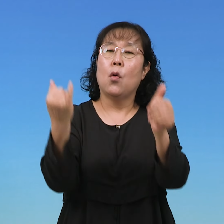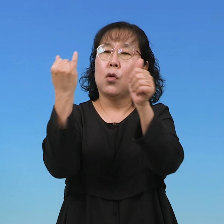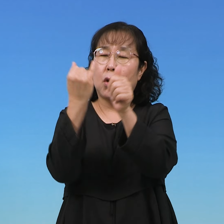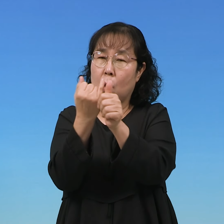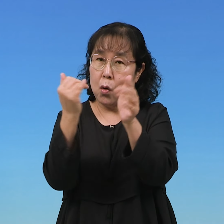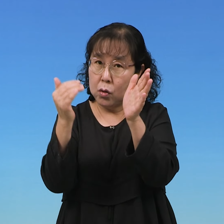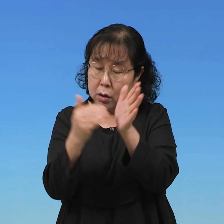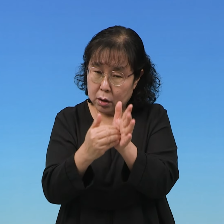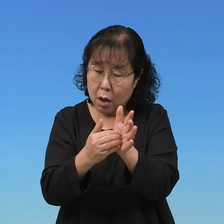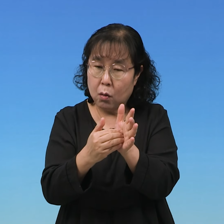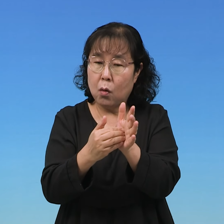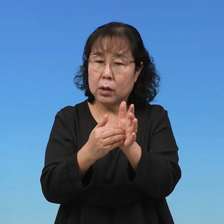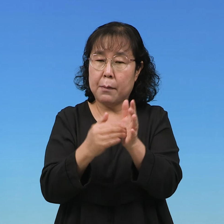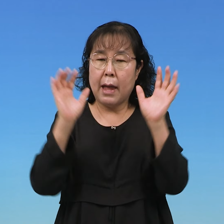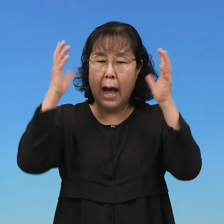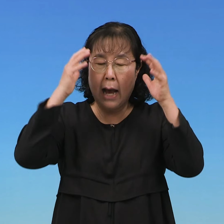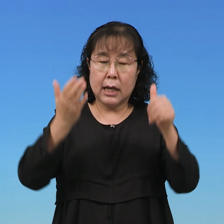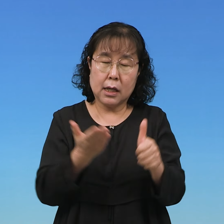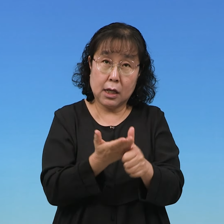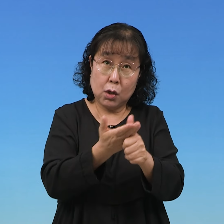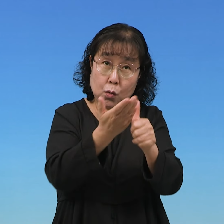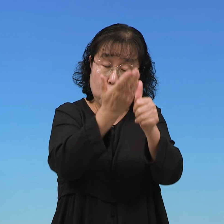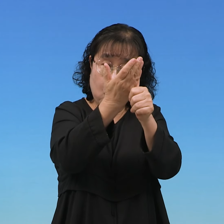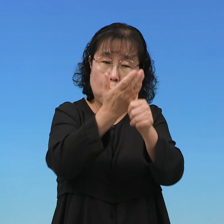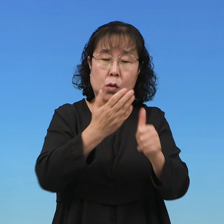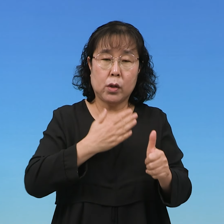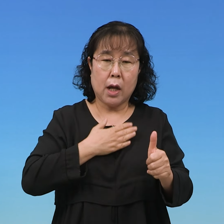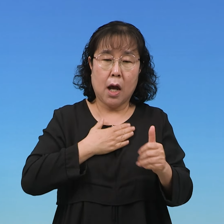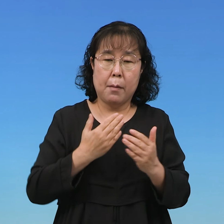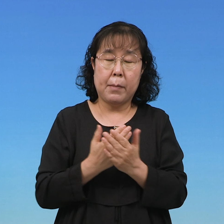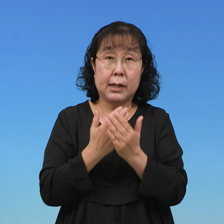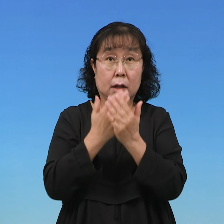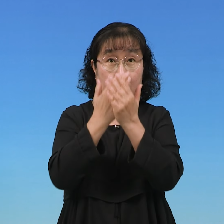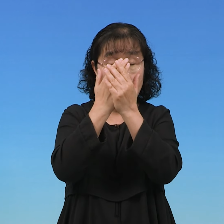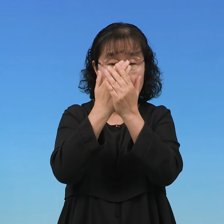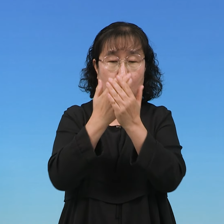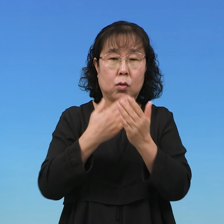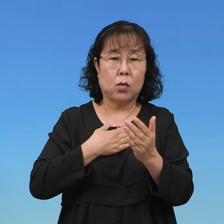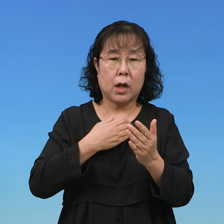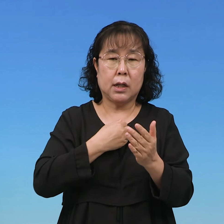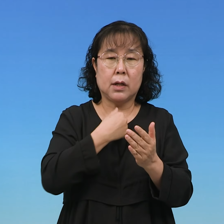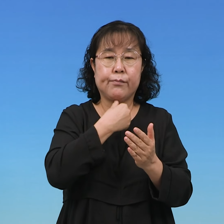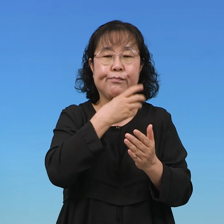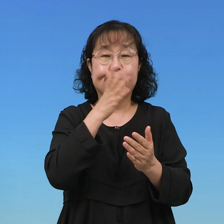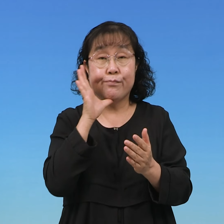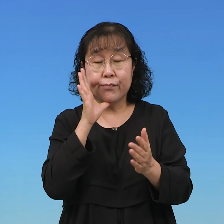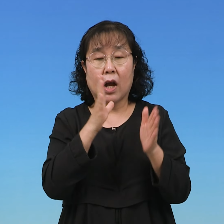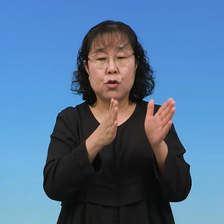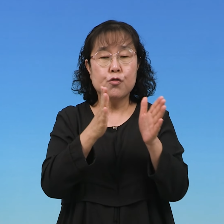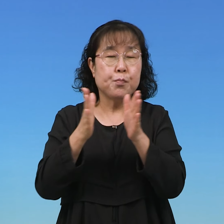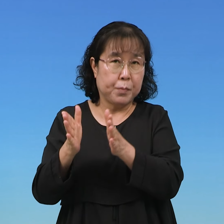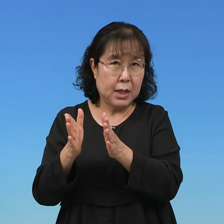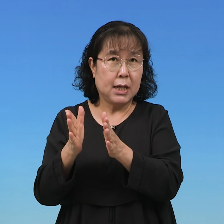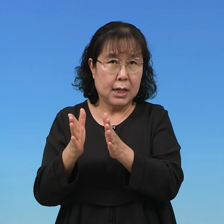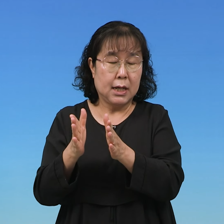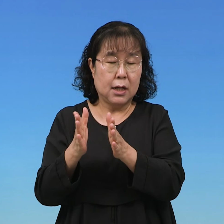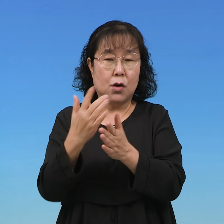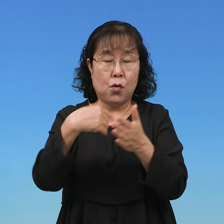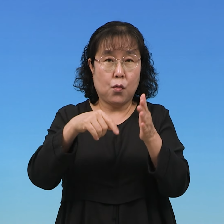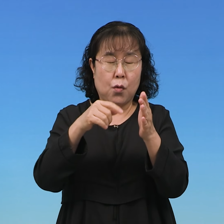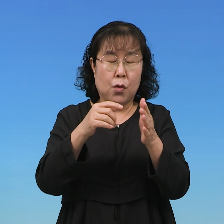결혼, 육아, 교육, 승진, 은퇴, 노후 준비를 거쳐서 어느